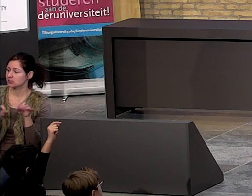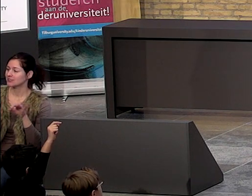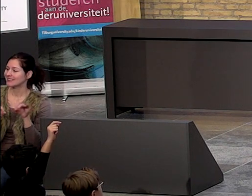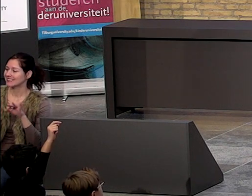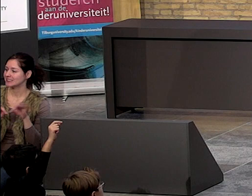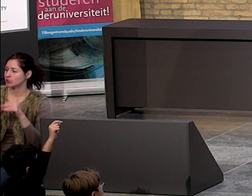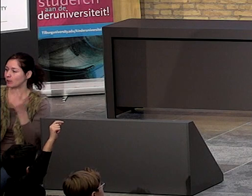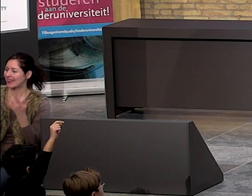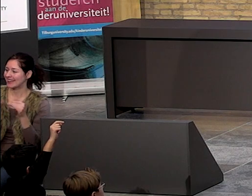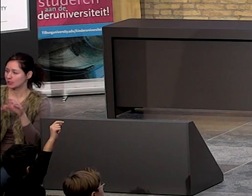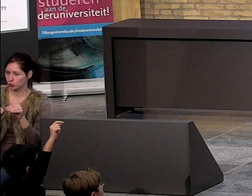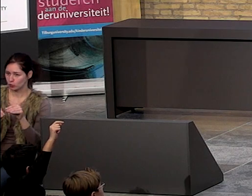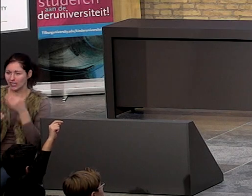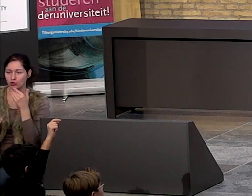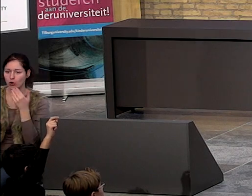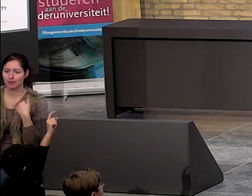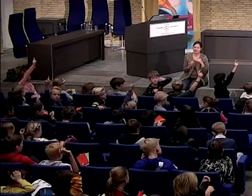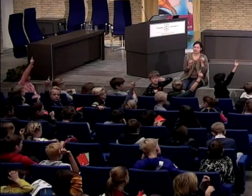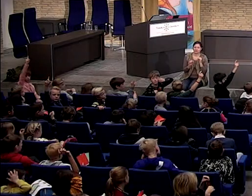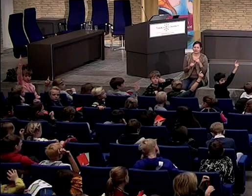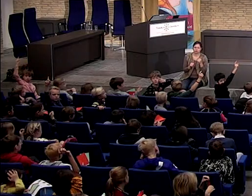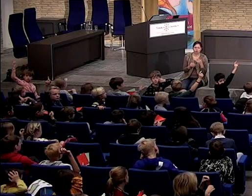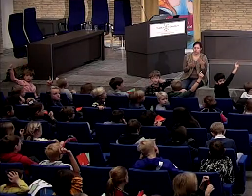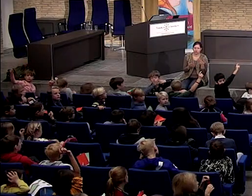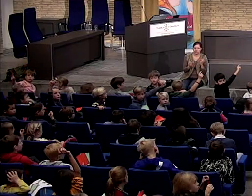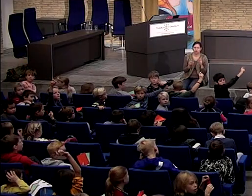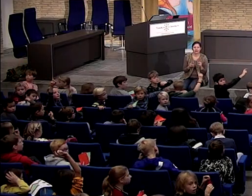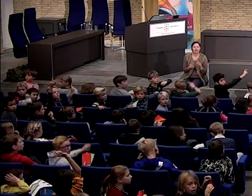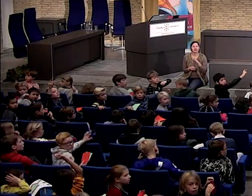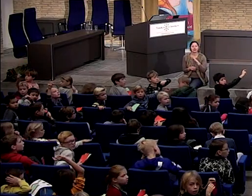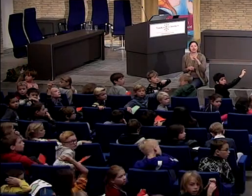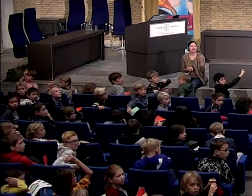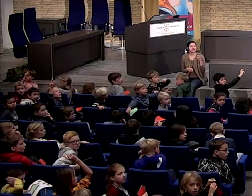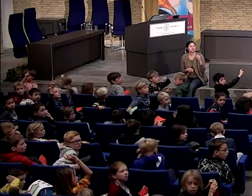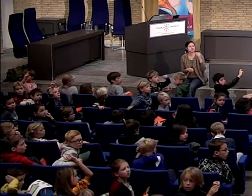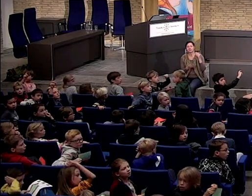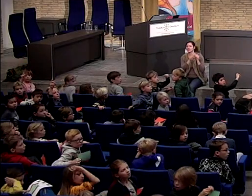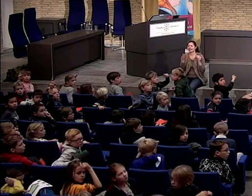meer. Nog een vraag. Rechts achter in de zaal hebben we een vraag. Hier.